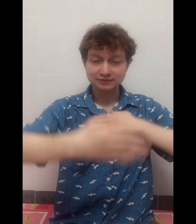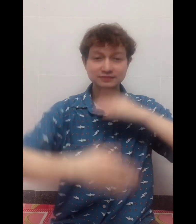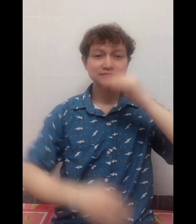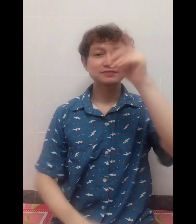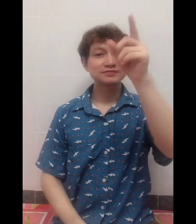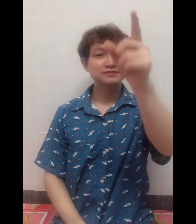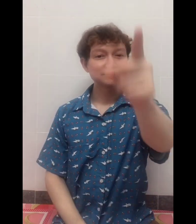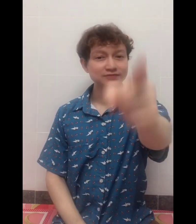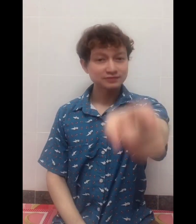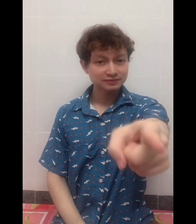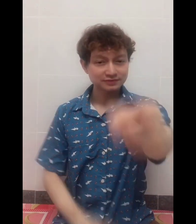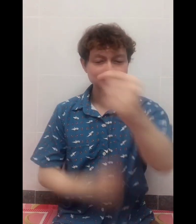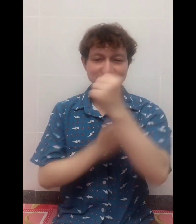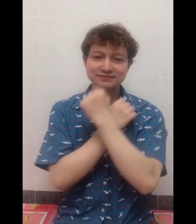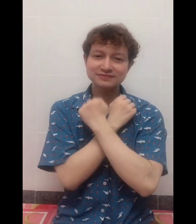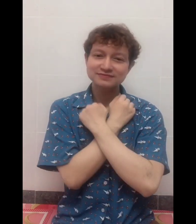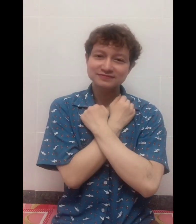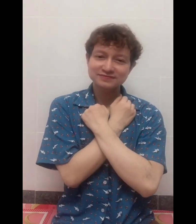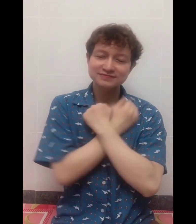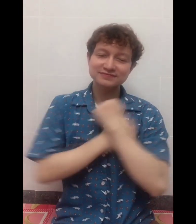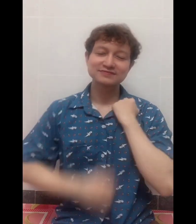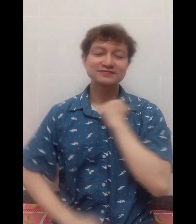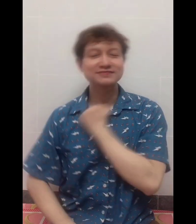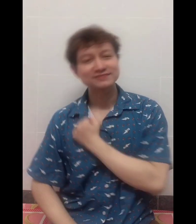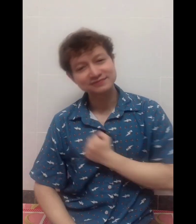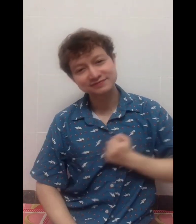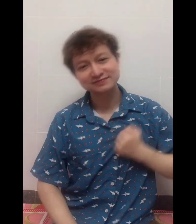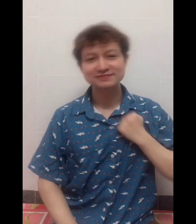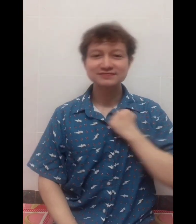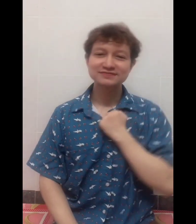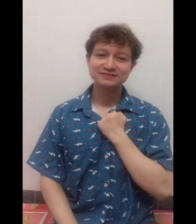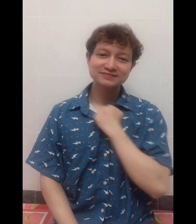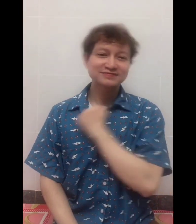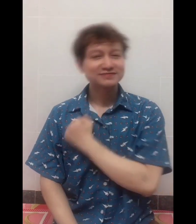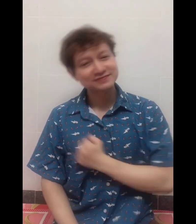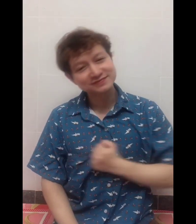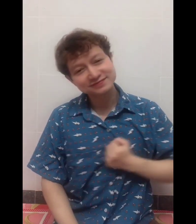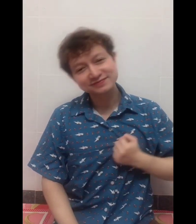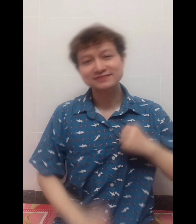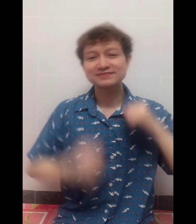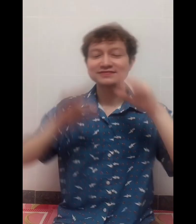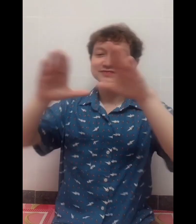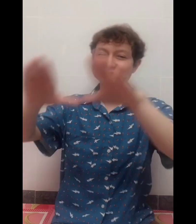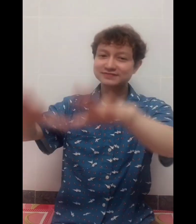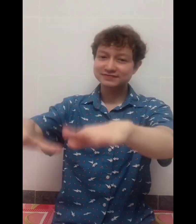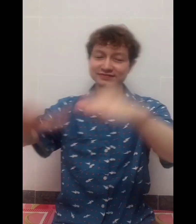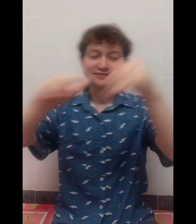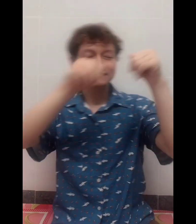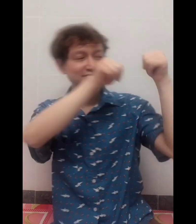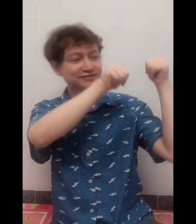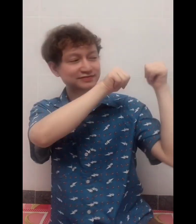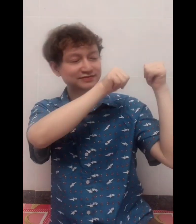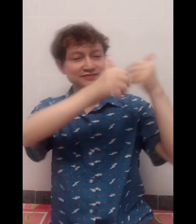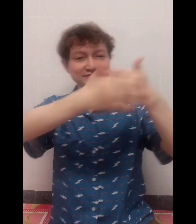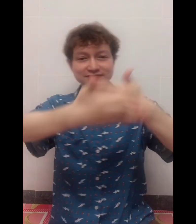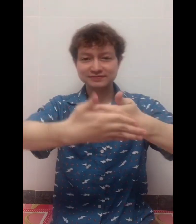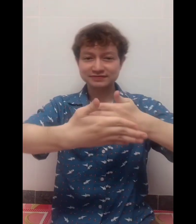Before you love me, và các bạn nhớ lặp lại chỗ này ba lần.